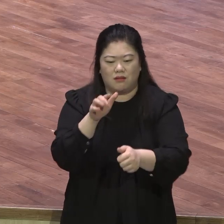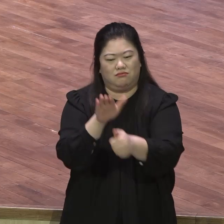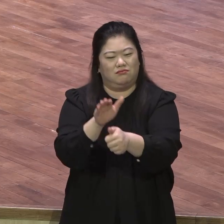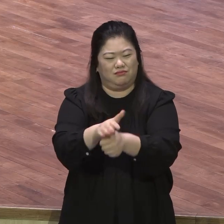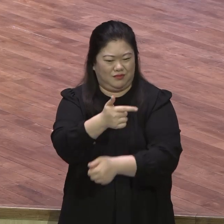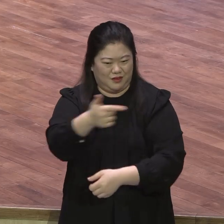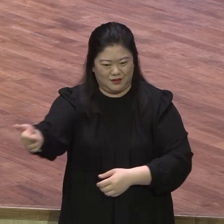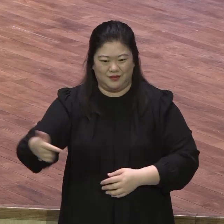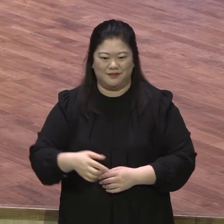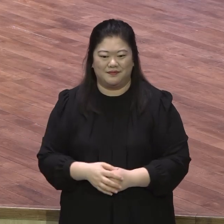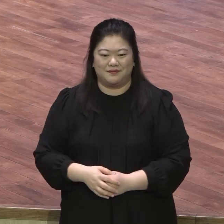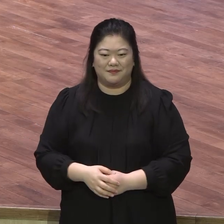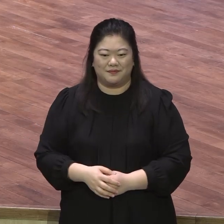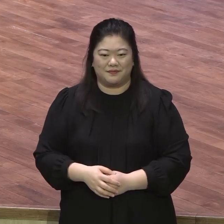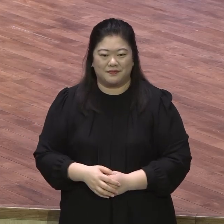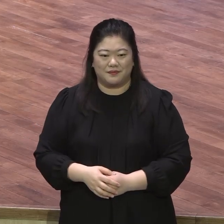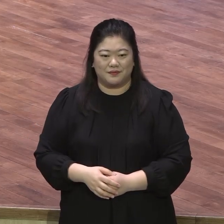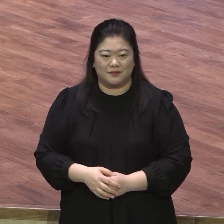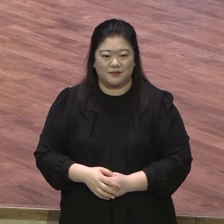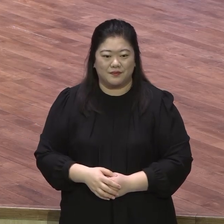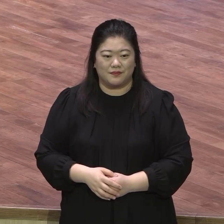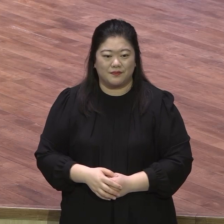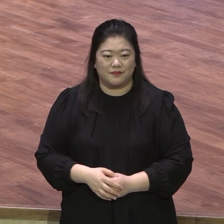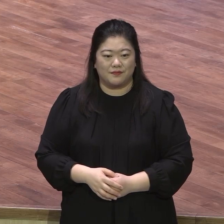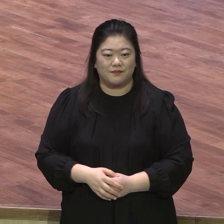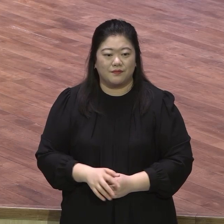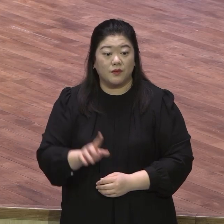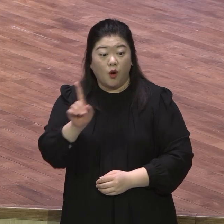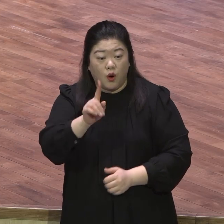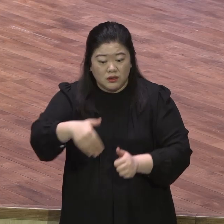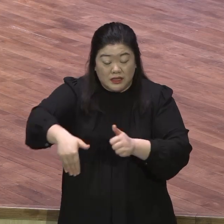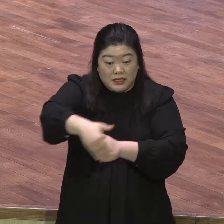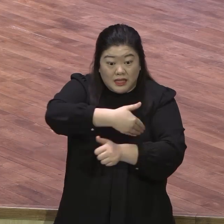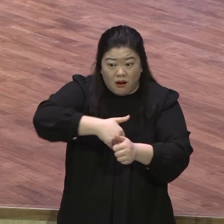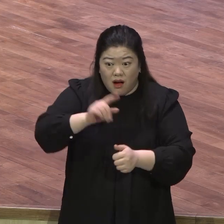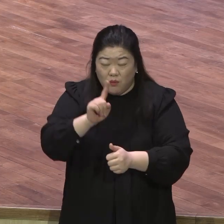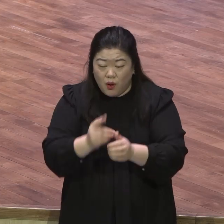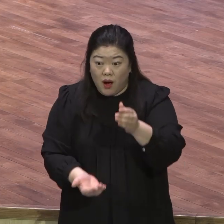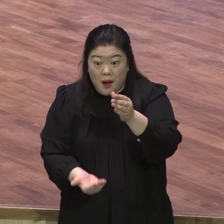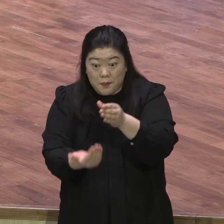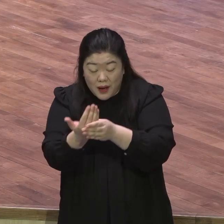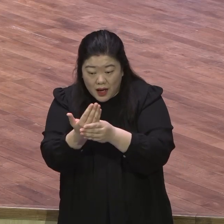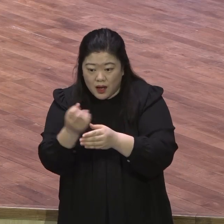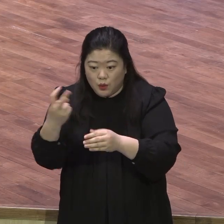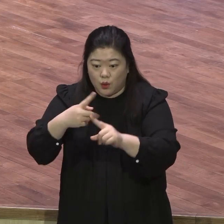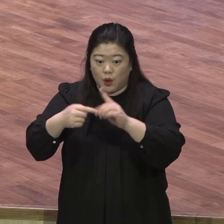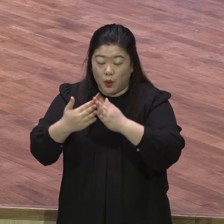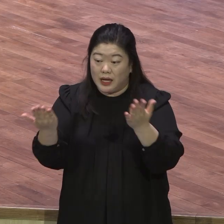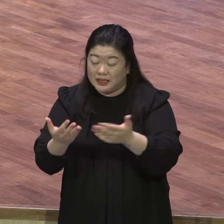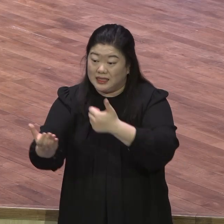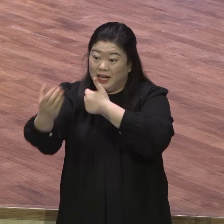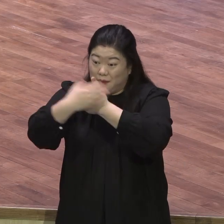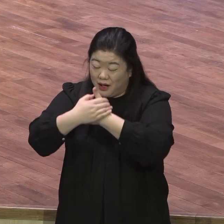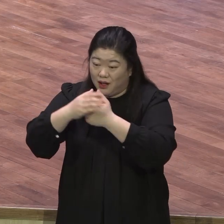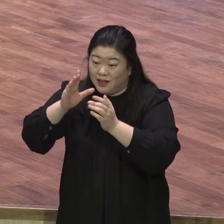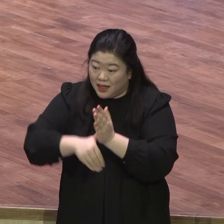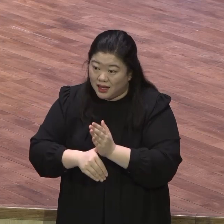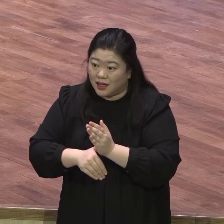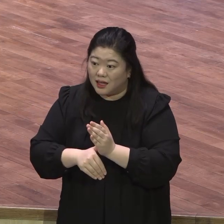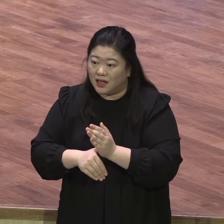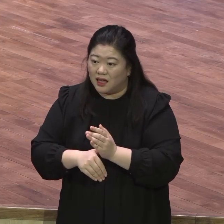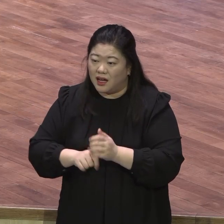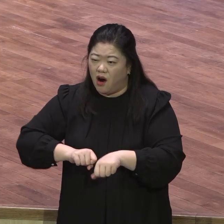때 어떤 상황 속에서도 자원하는 기뻄으로 감당해 보시기